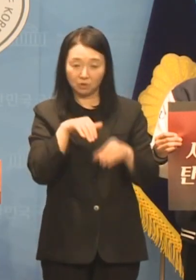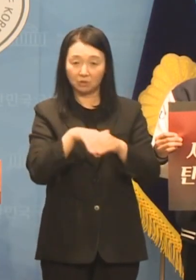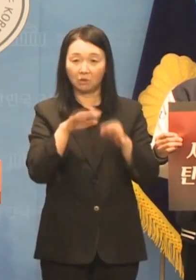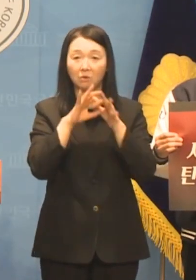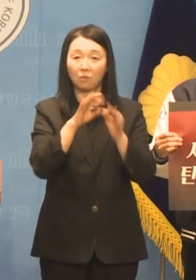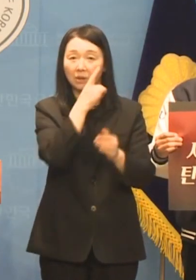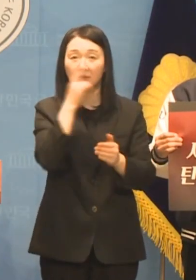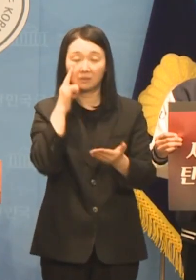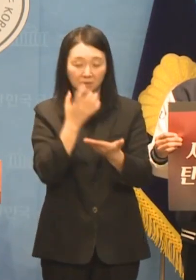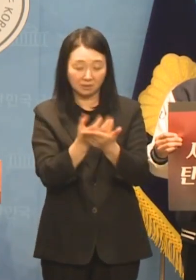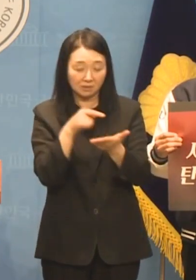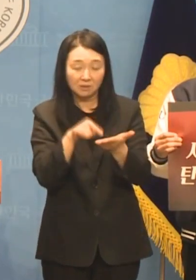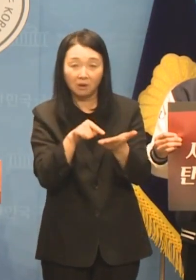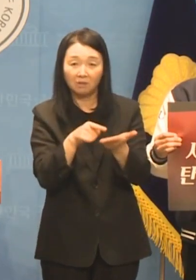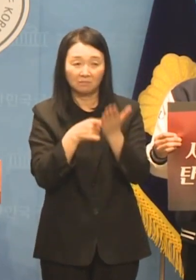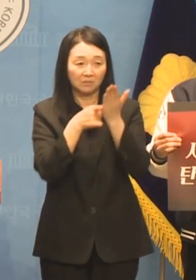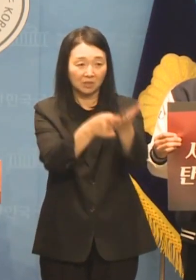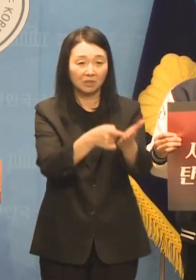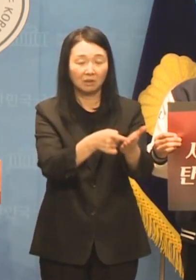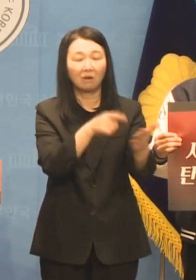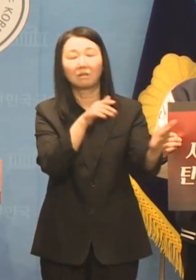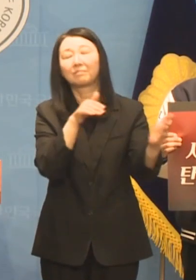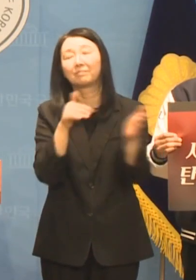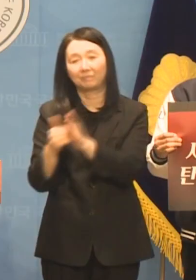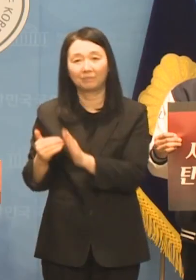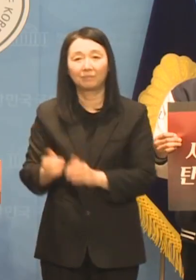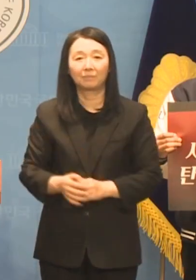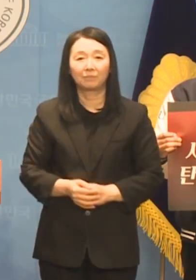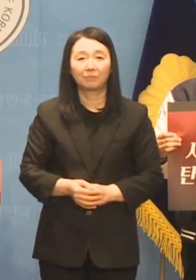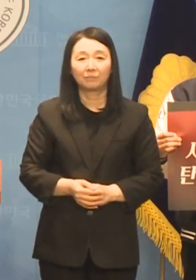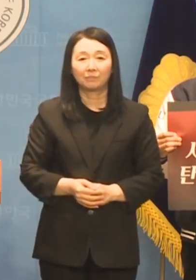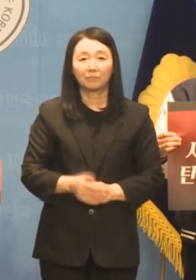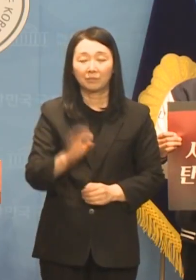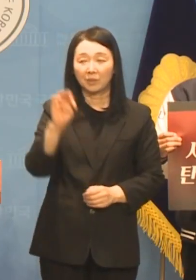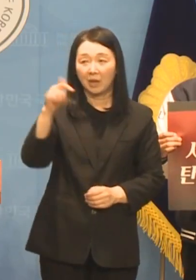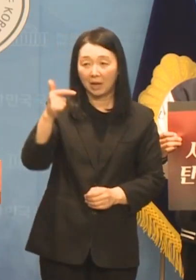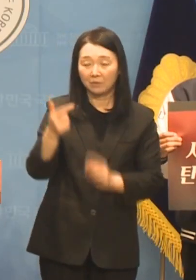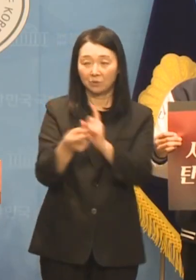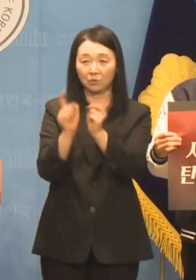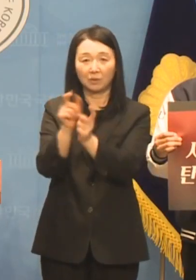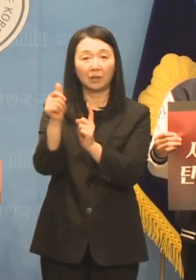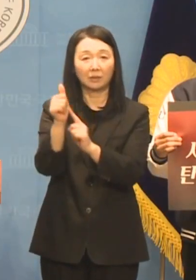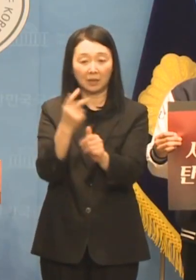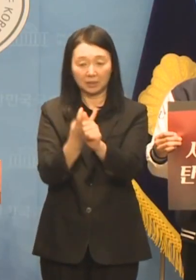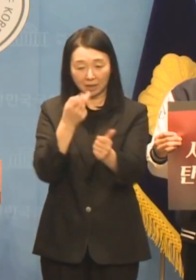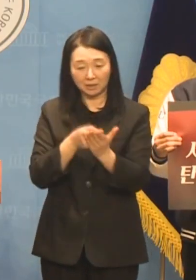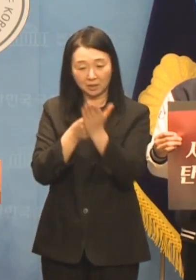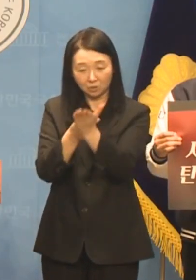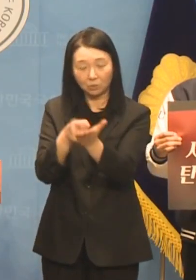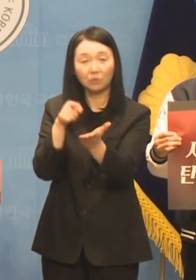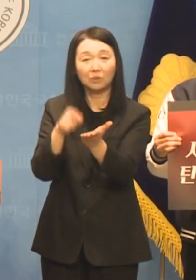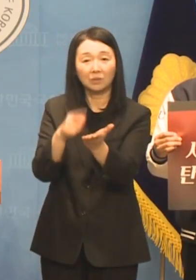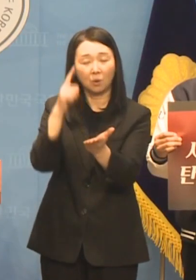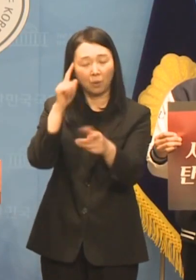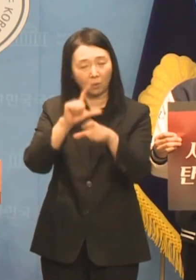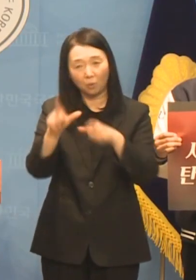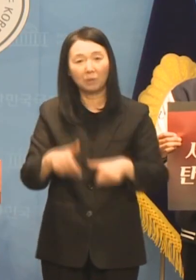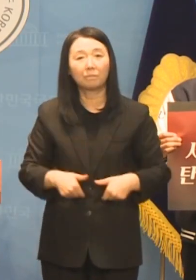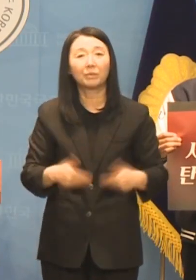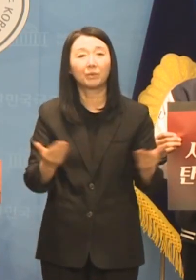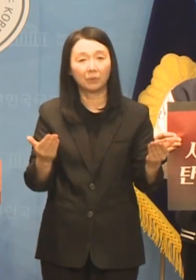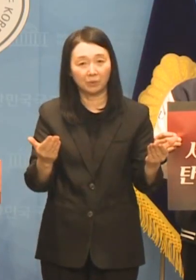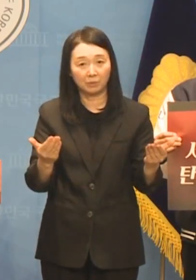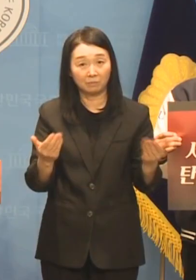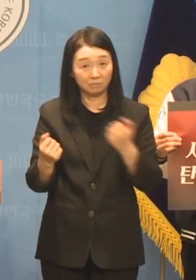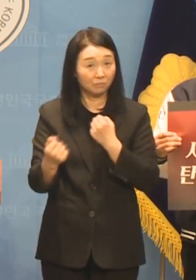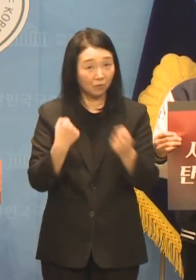관련된 증거 신청들은 모두 기각하였습니다. 한덕수 권한대행의 탄핵소추안은 깊게 고민할 필요도 없는